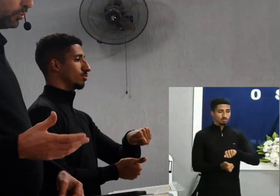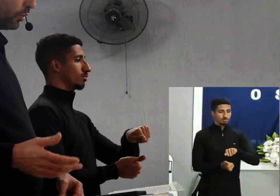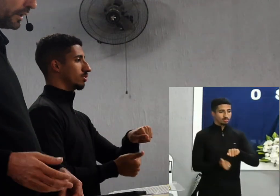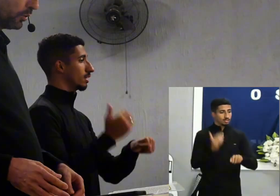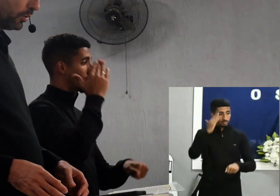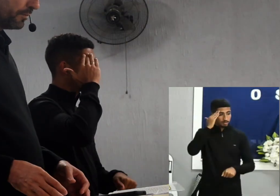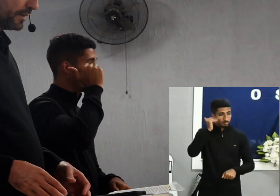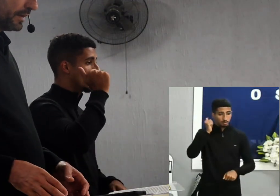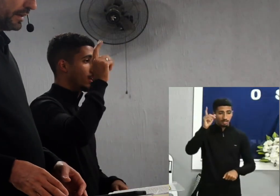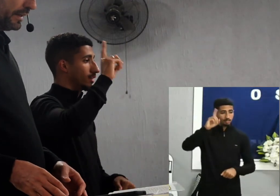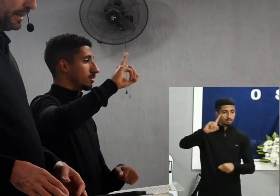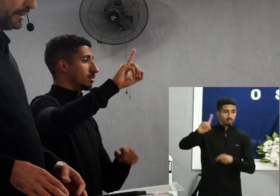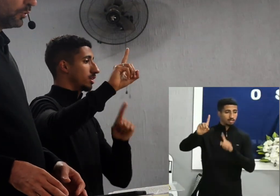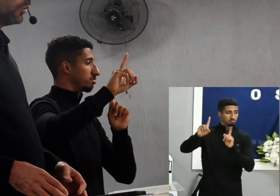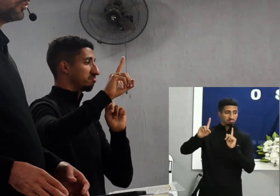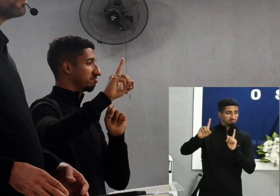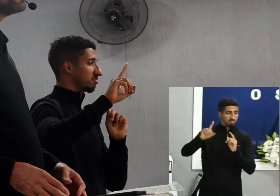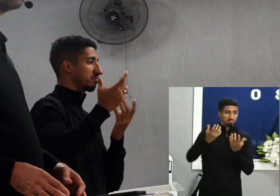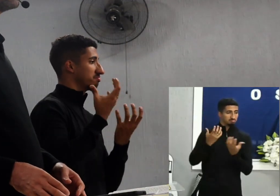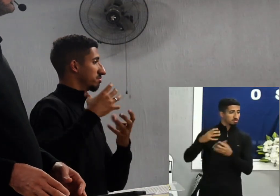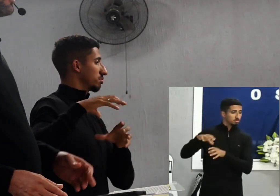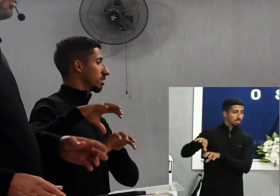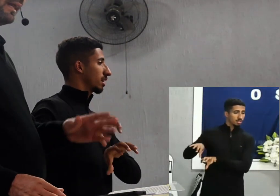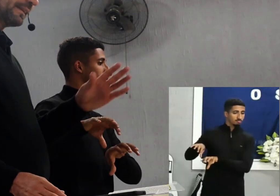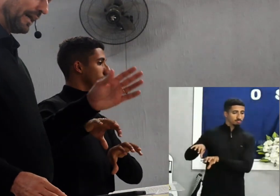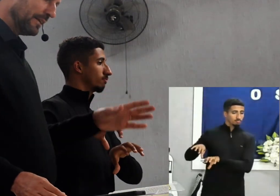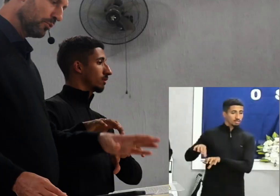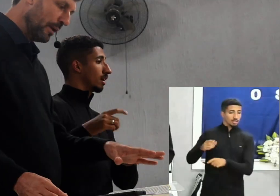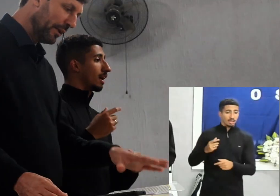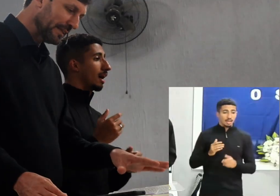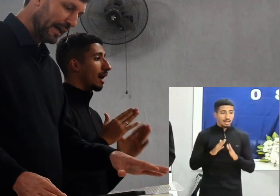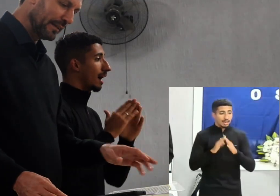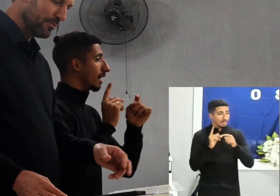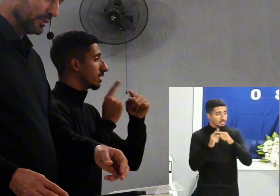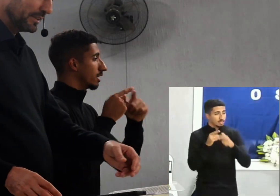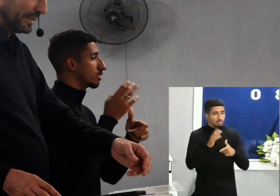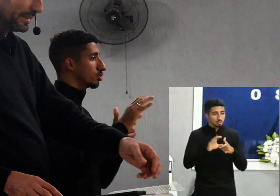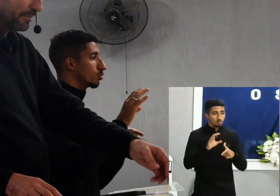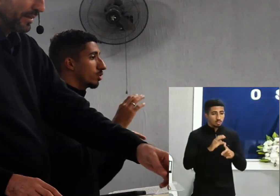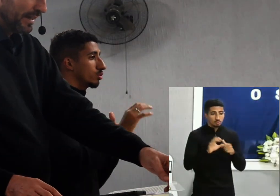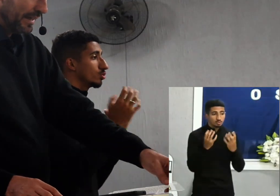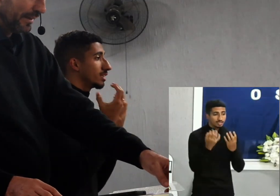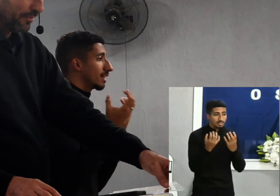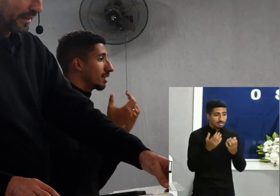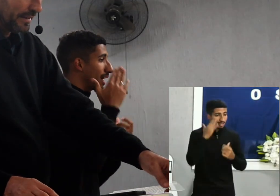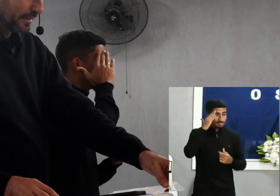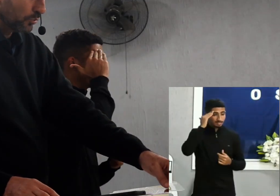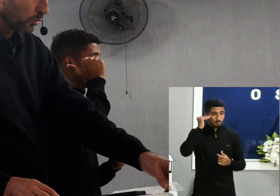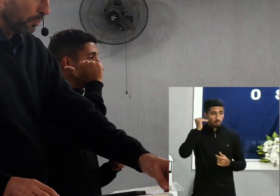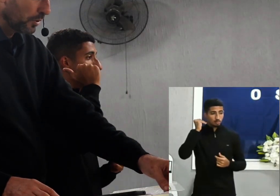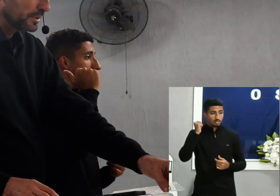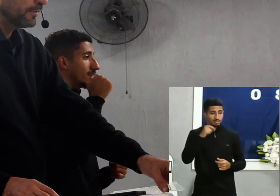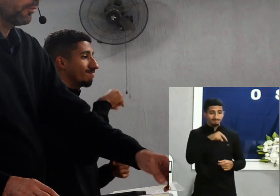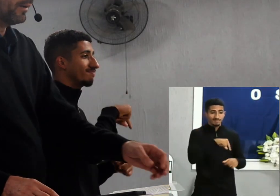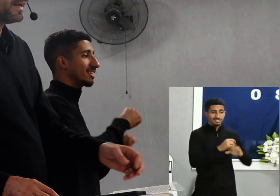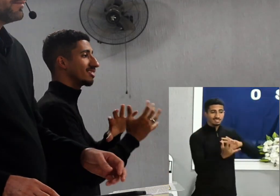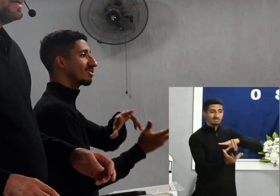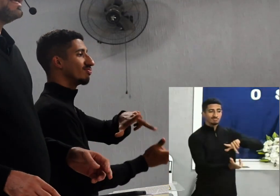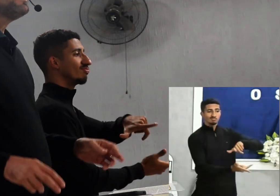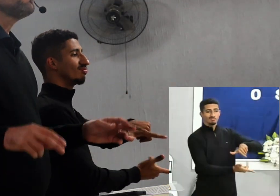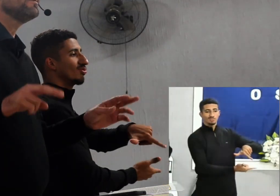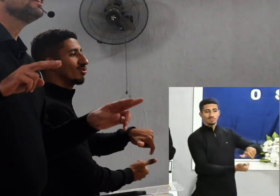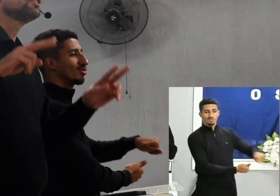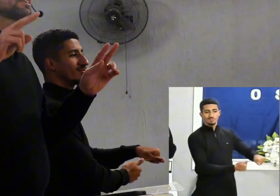E um orador, ele no primeiro século, lá atrás, no tempo em que essa carta foi escrita, ele faria todo o possível